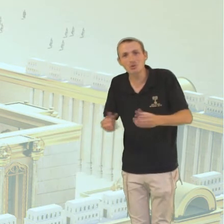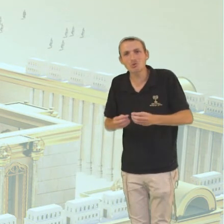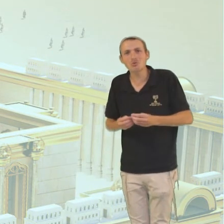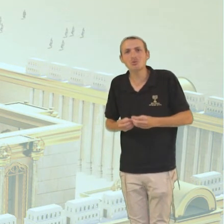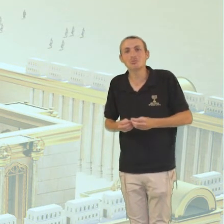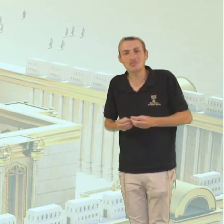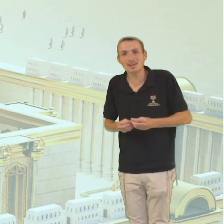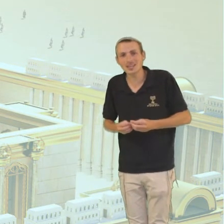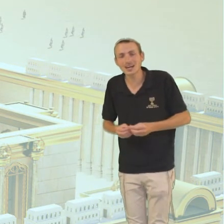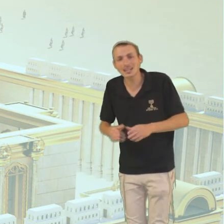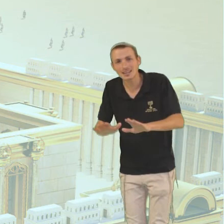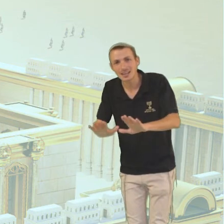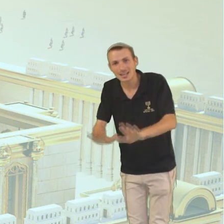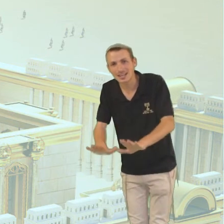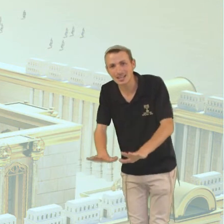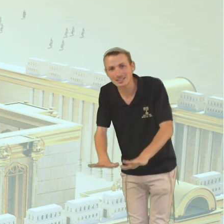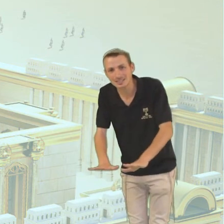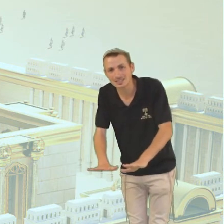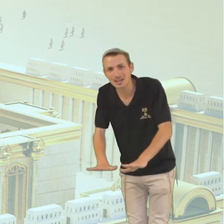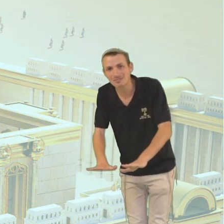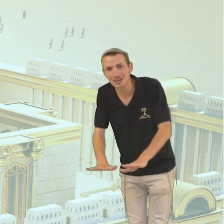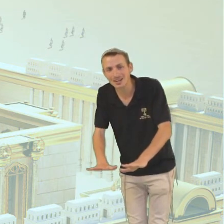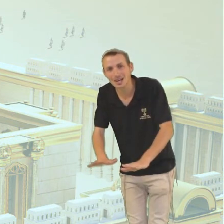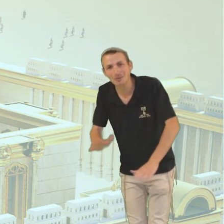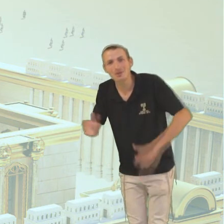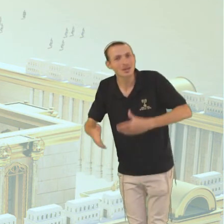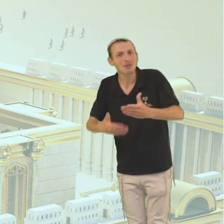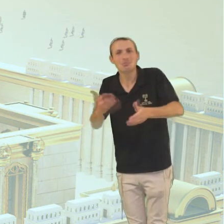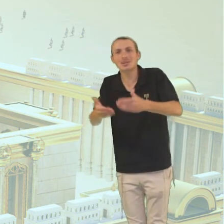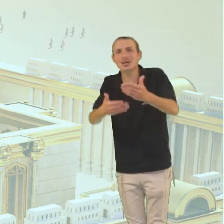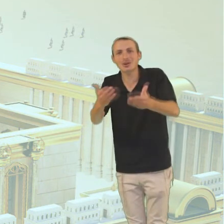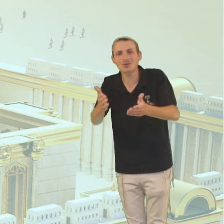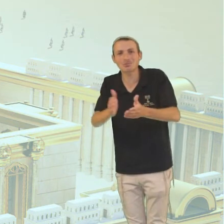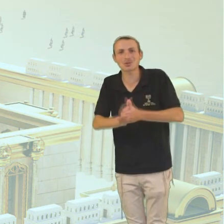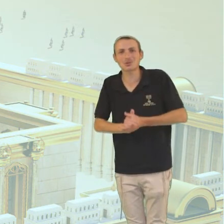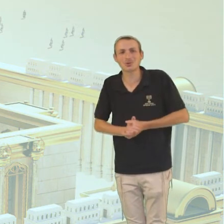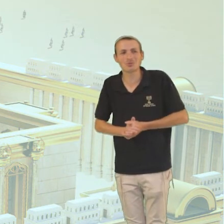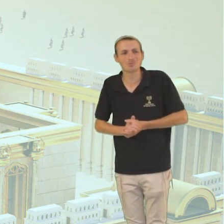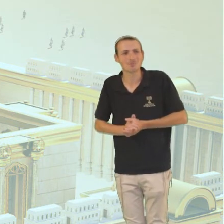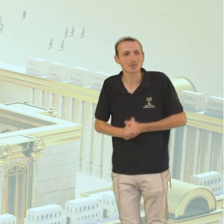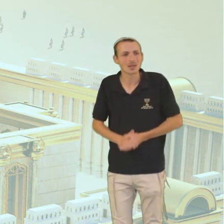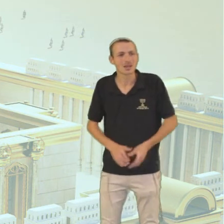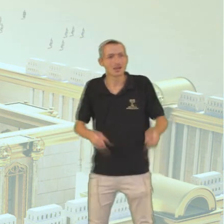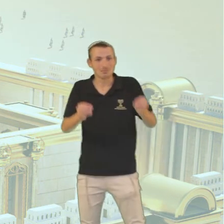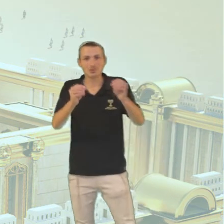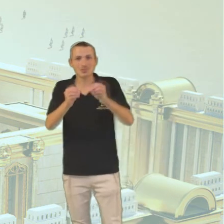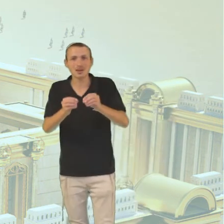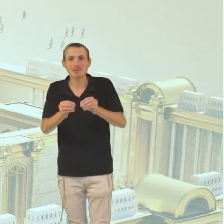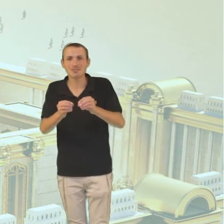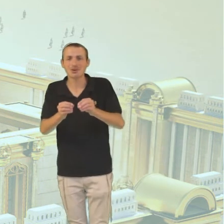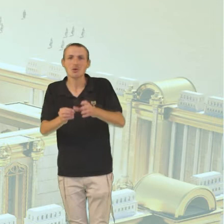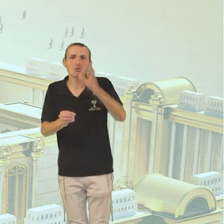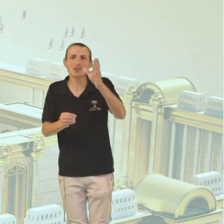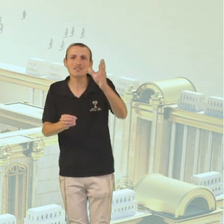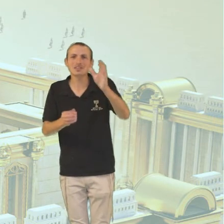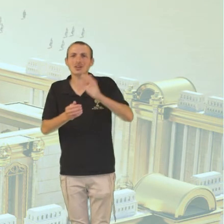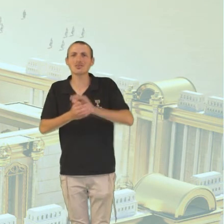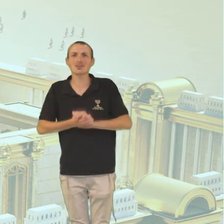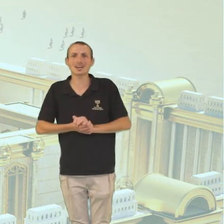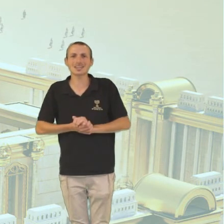יוכלו בבת אחת לקדש ידיים ורגליים, בלי לחכות בתור. בנוסף, הוא הביא טכנולוגיה